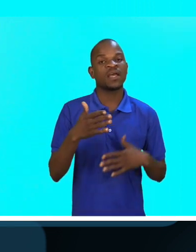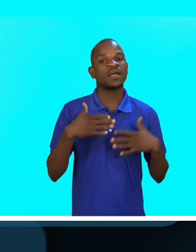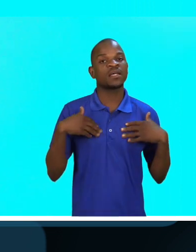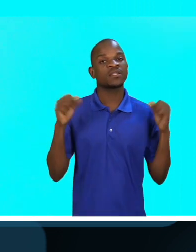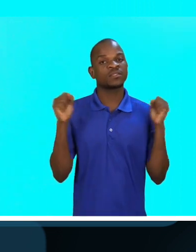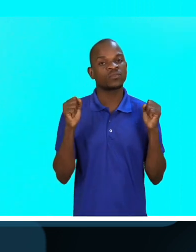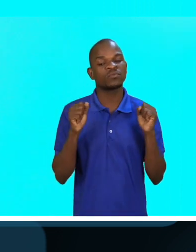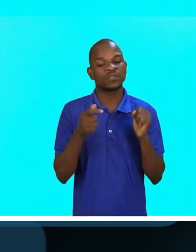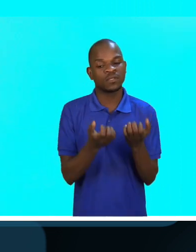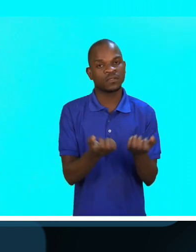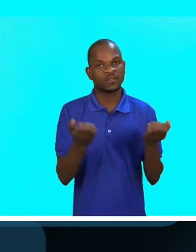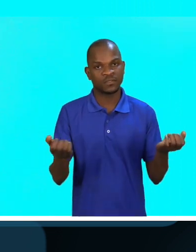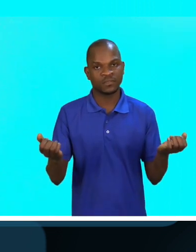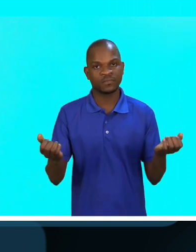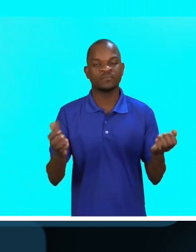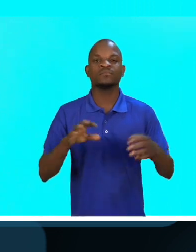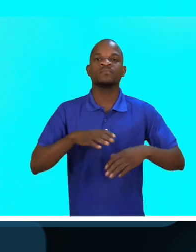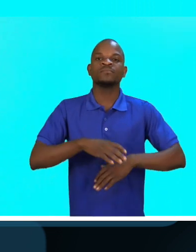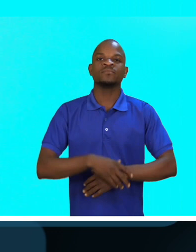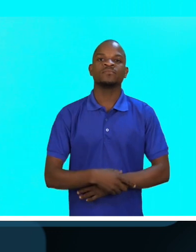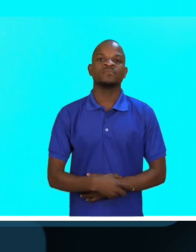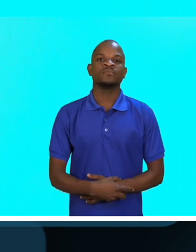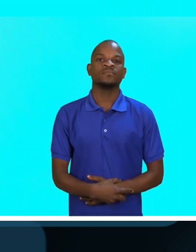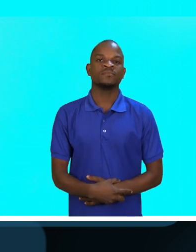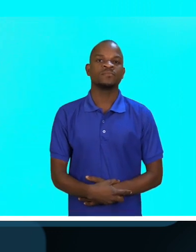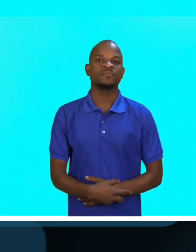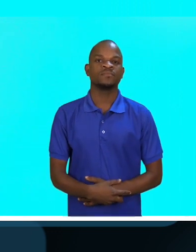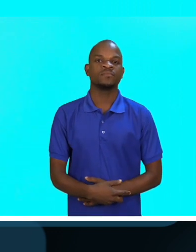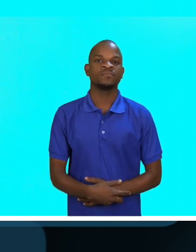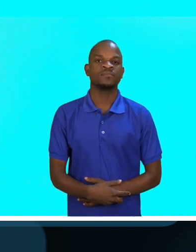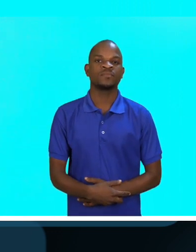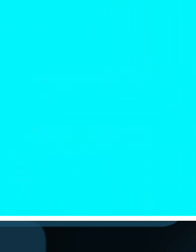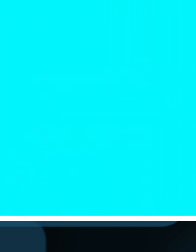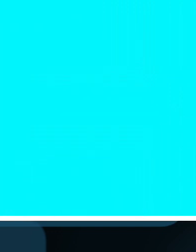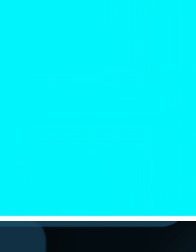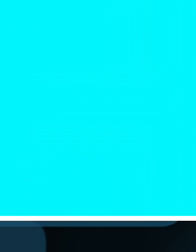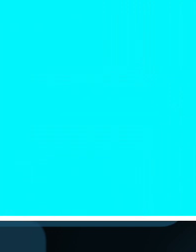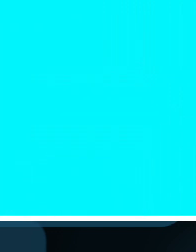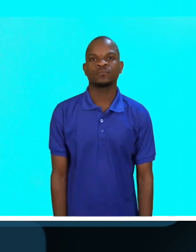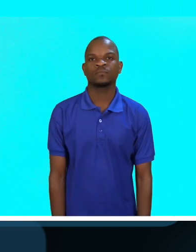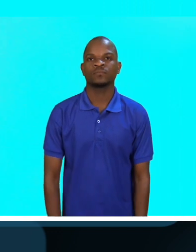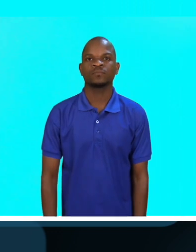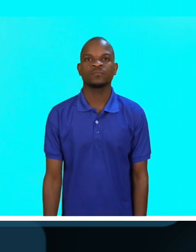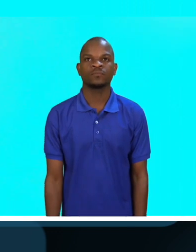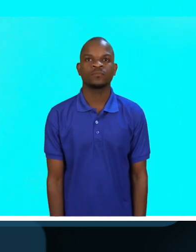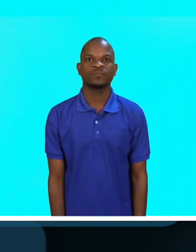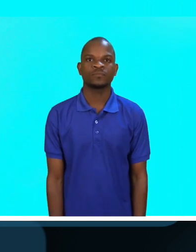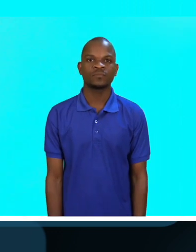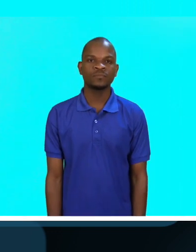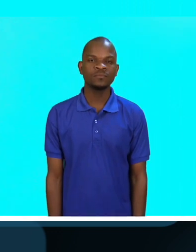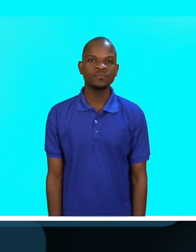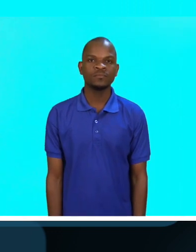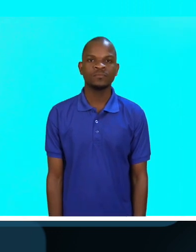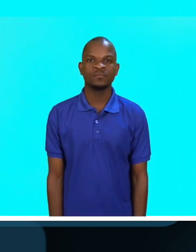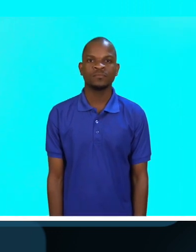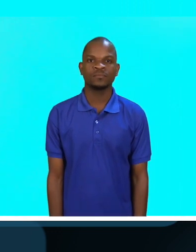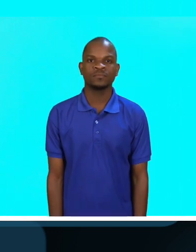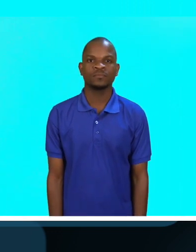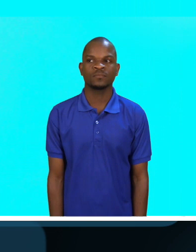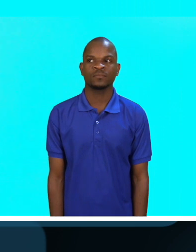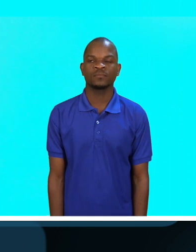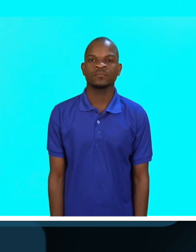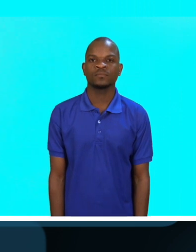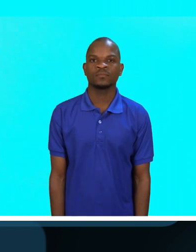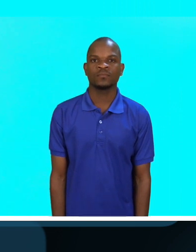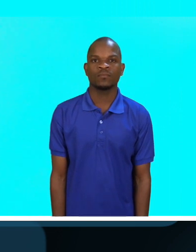Melhoramos na qualidade de vida da criança. Um outro assunto que, para